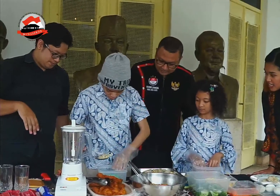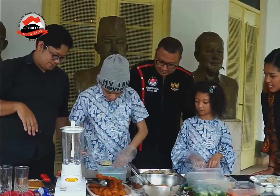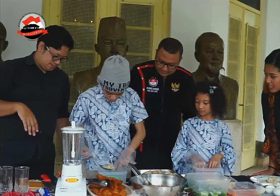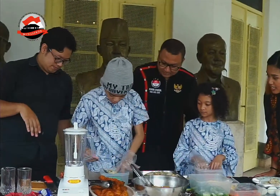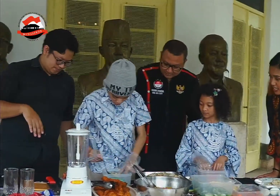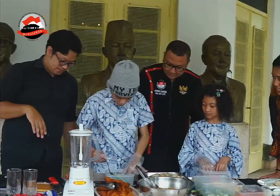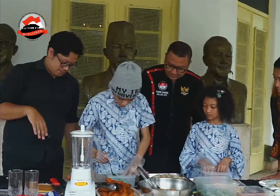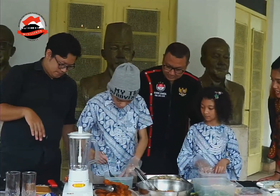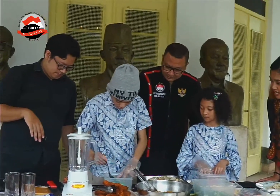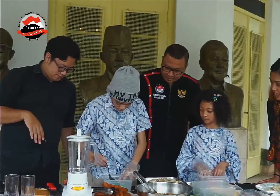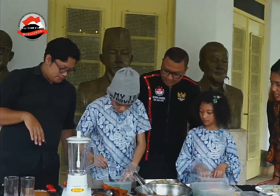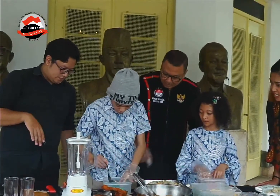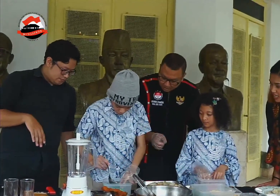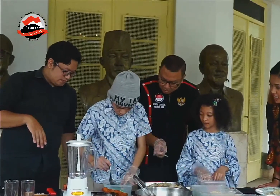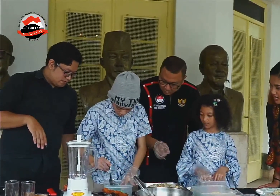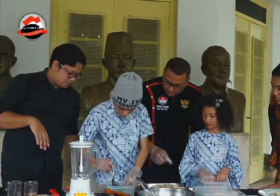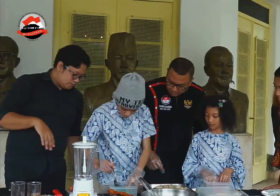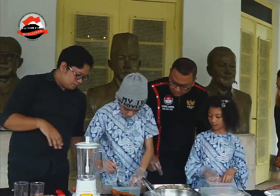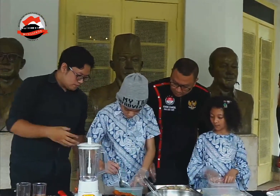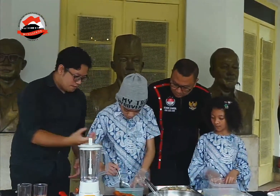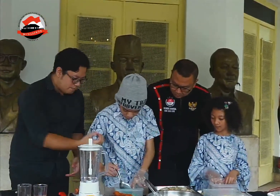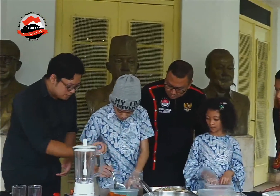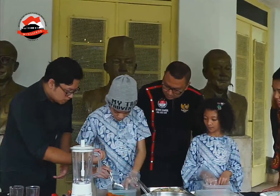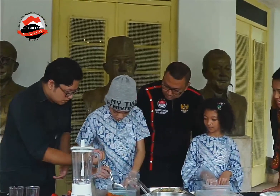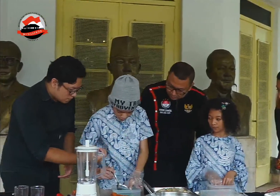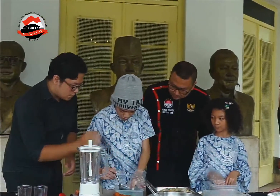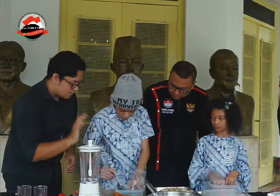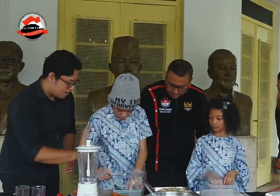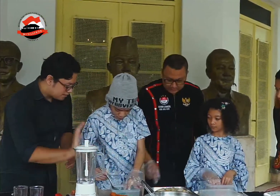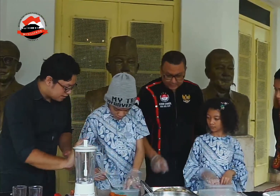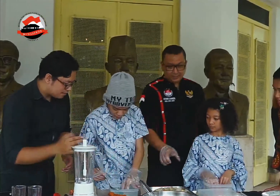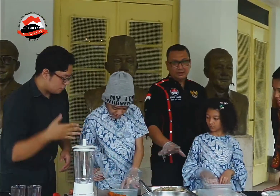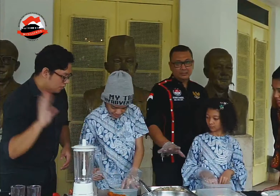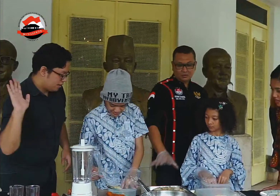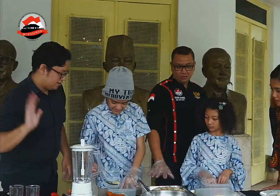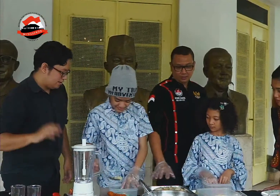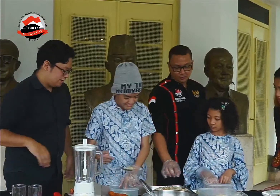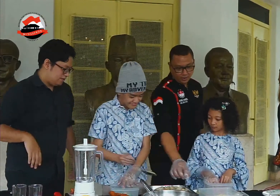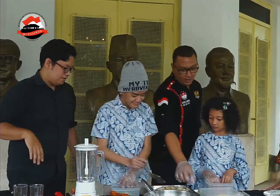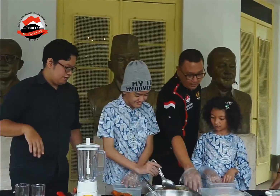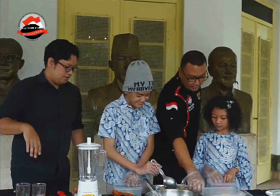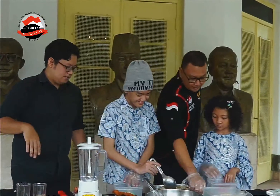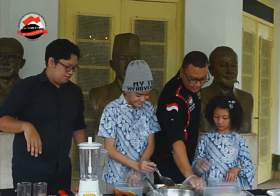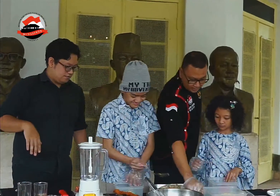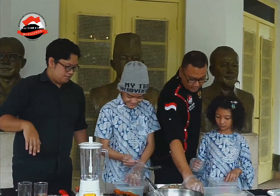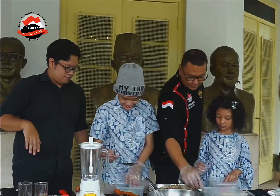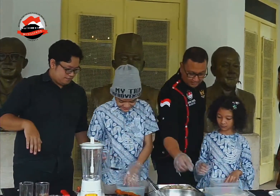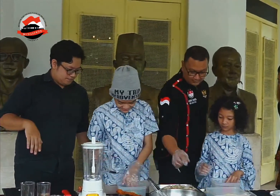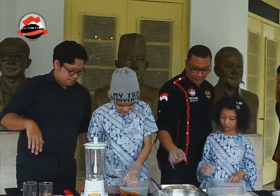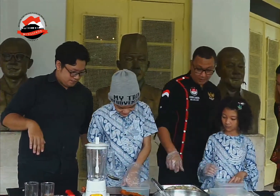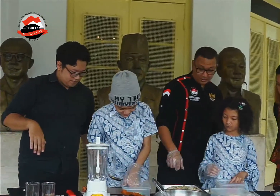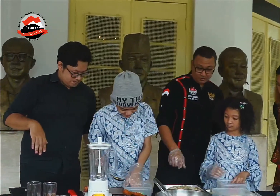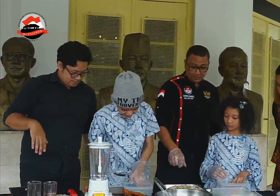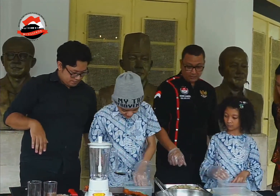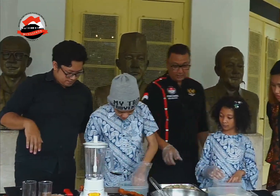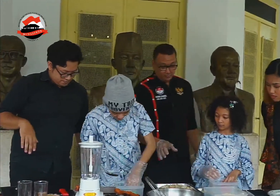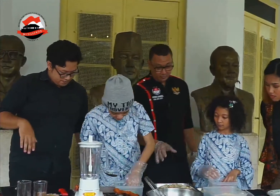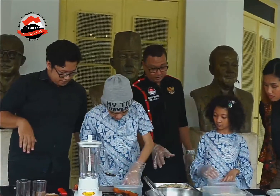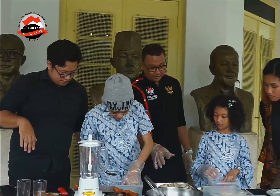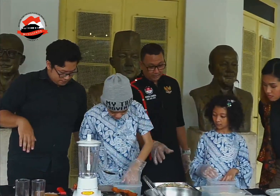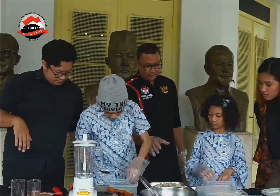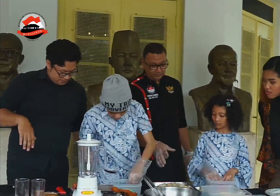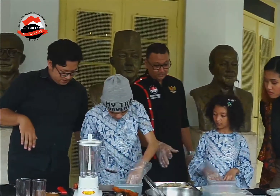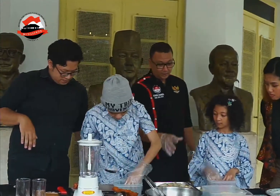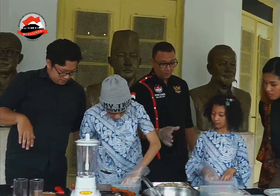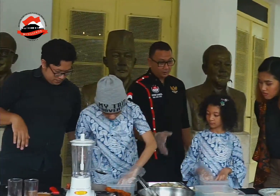Dipadetin. Banyakin bakso boleh loh. Ya, di sini nasi gorengnya juga ada isinya, ada sayuran juga, ada